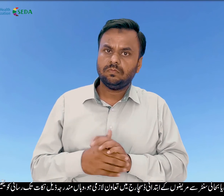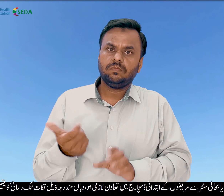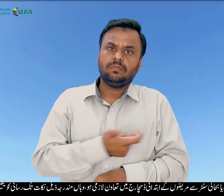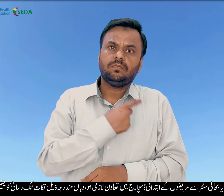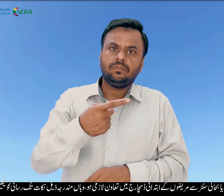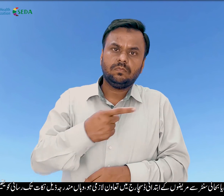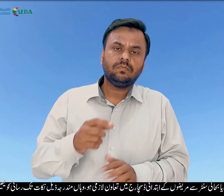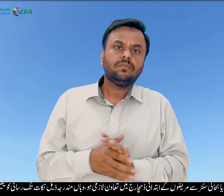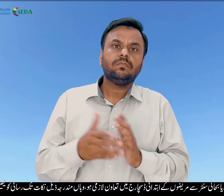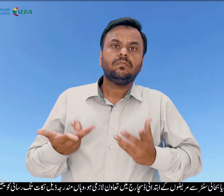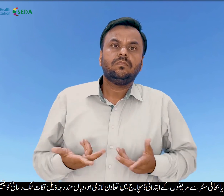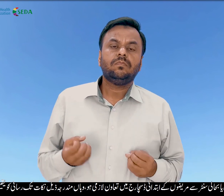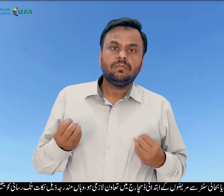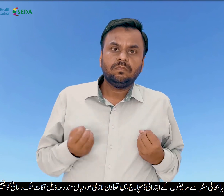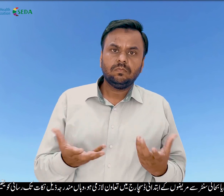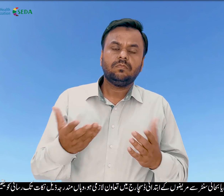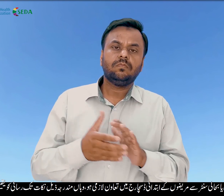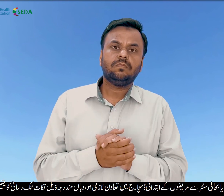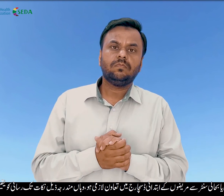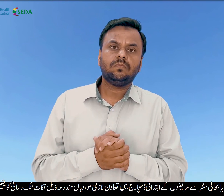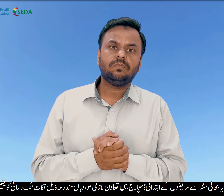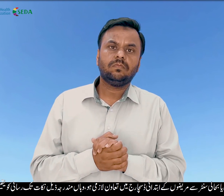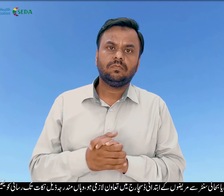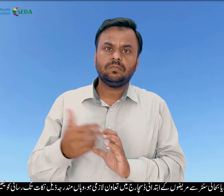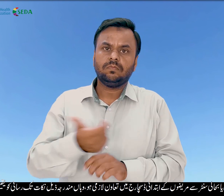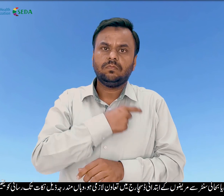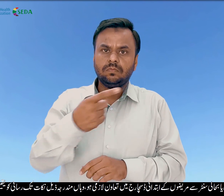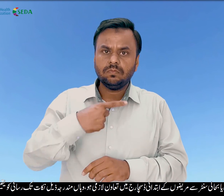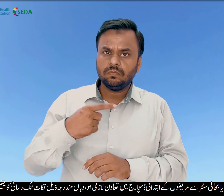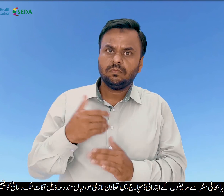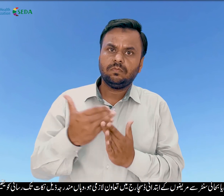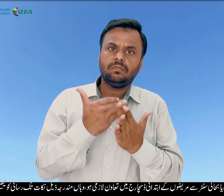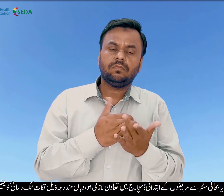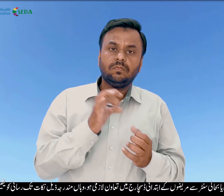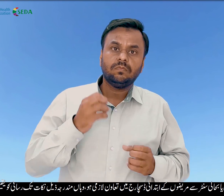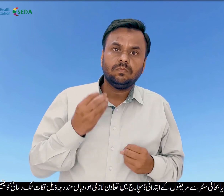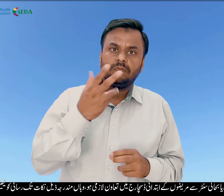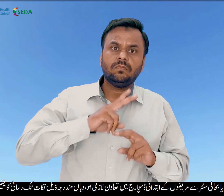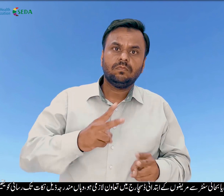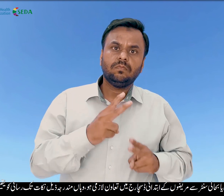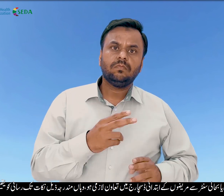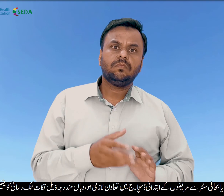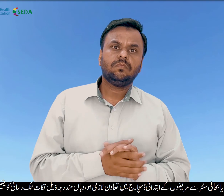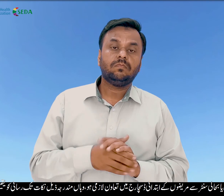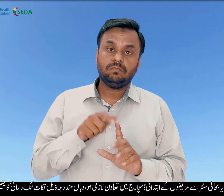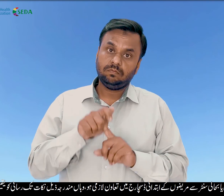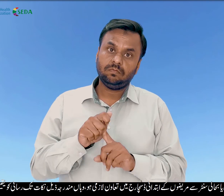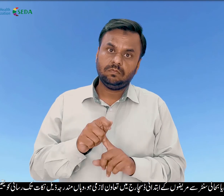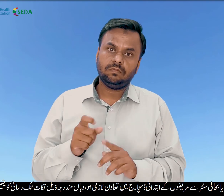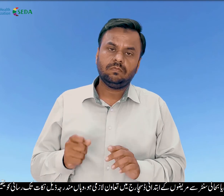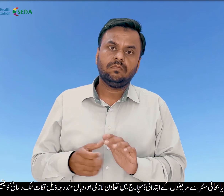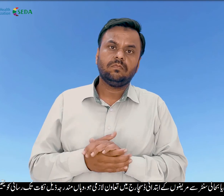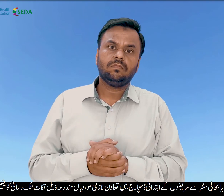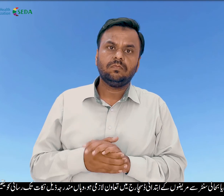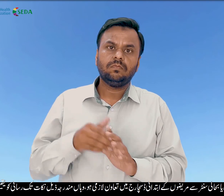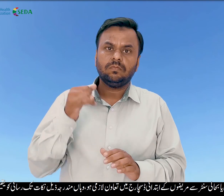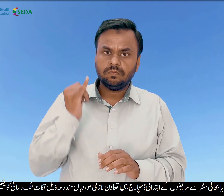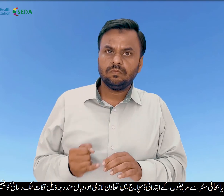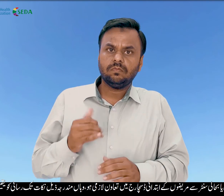جہاں ہسپتال یا بحالی سینٹر سے مریضوں کے ابتدائی ڈسچارج میں تعاون لازمی ہو، وہاں